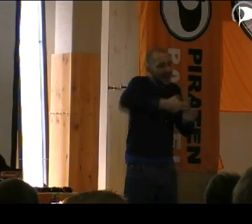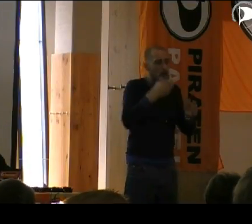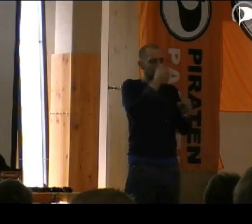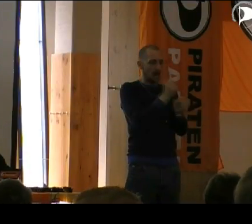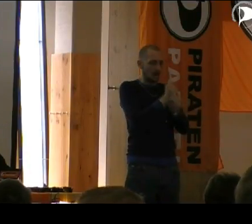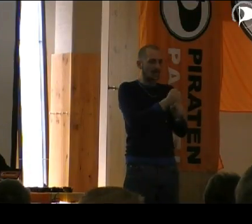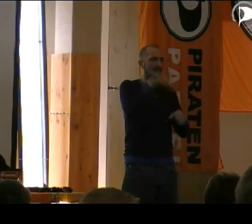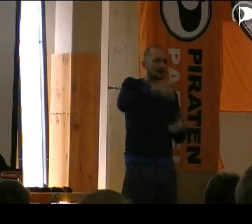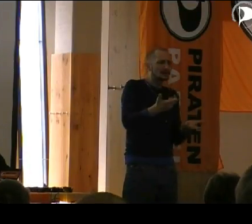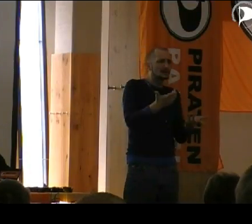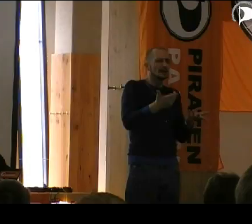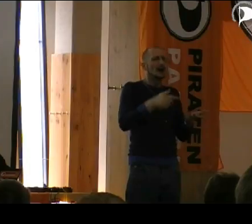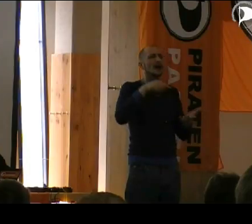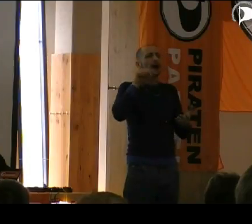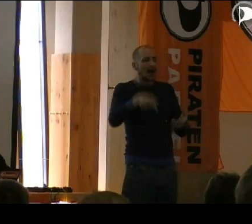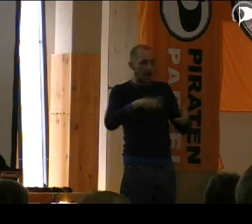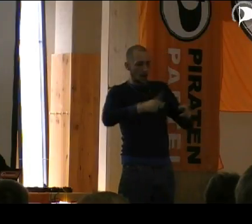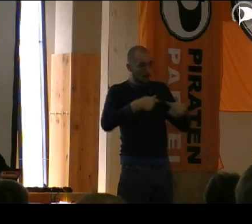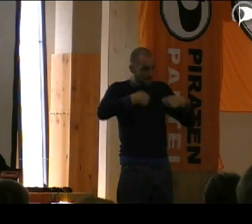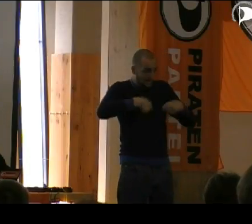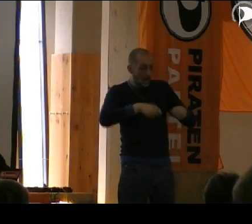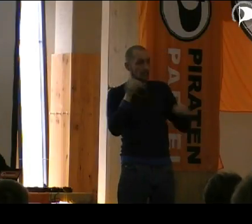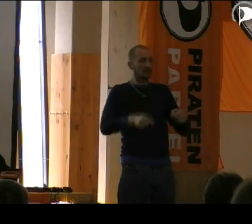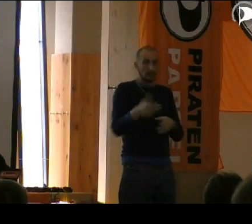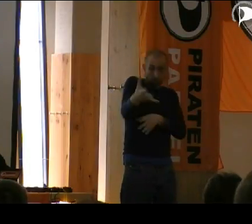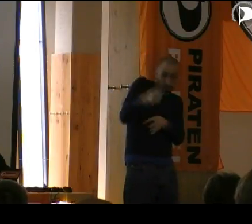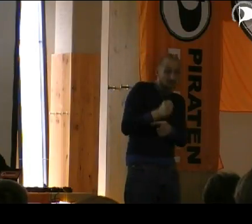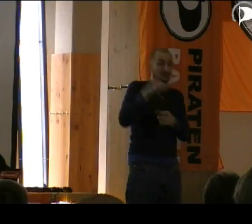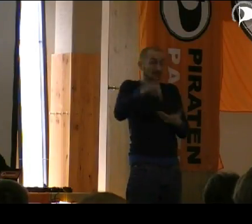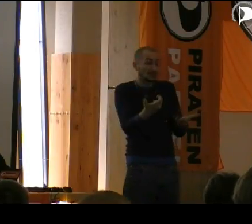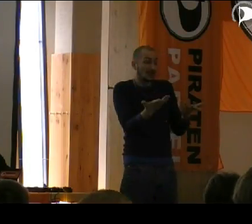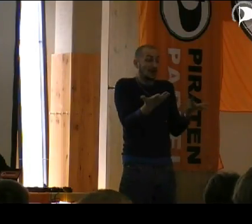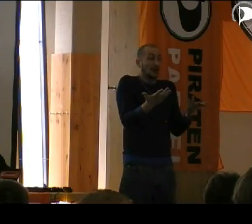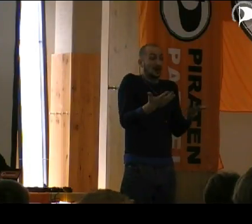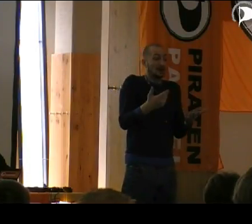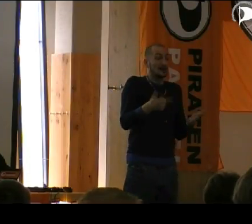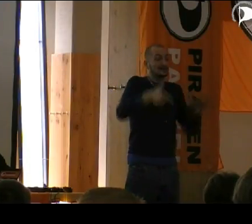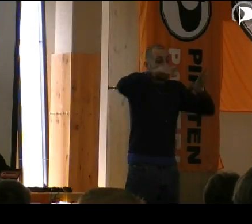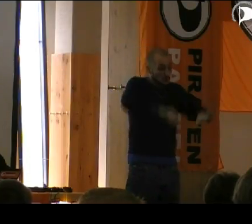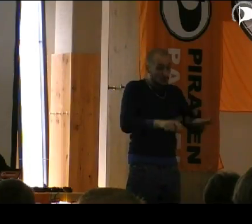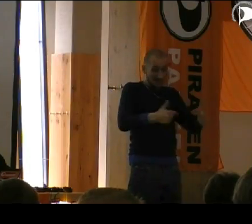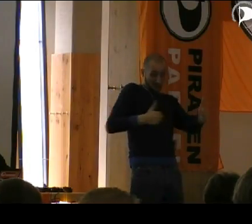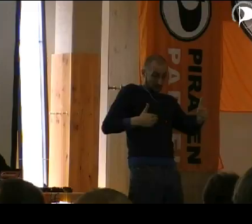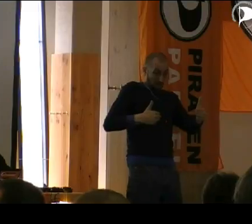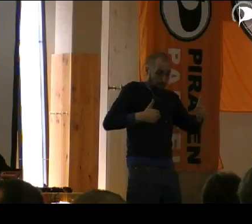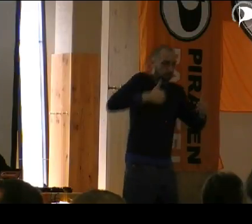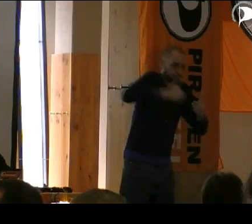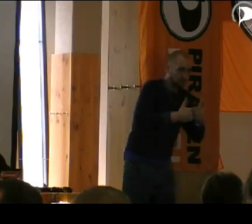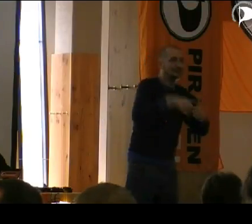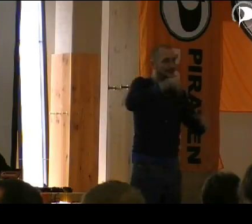thomas sich in der zeit auch um die materialbeschaffenheit gekümmert den wahlkampf also ich denke da ist sieben monate rückstand verdammt ich leiste